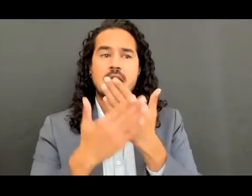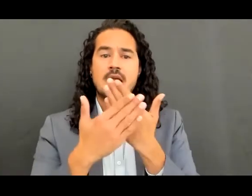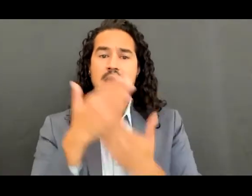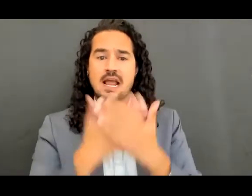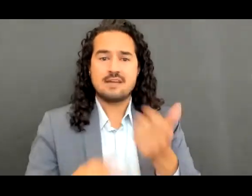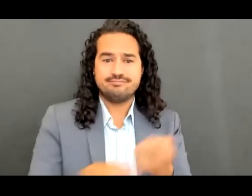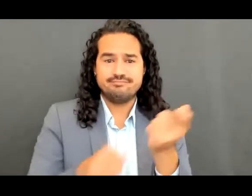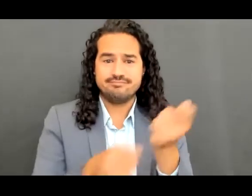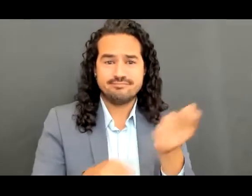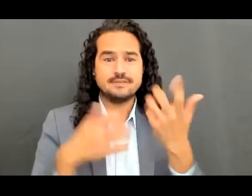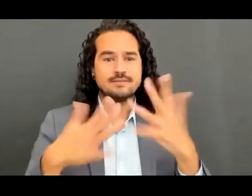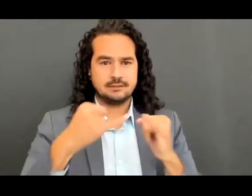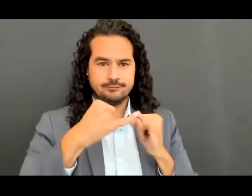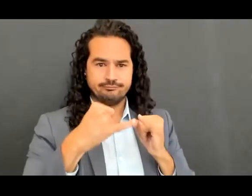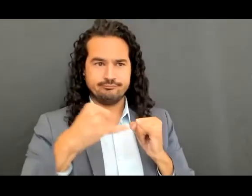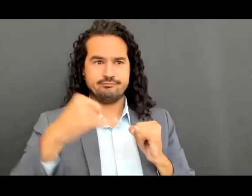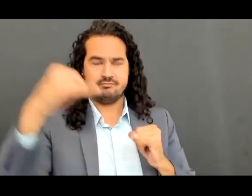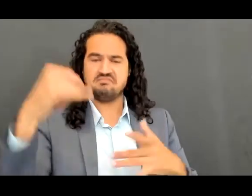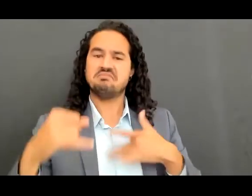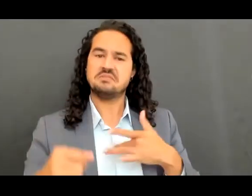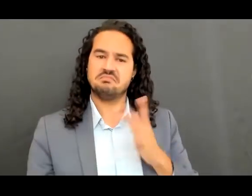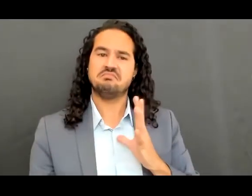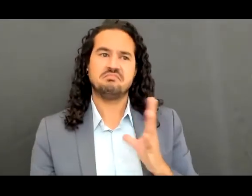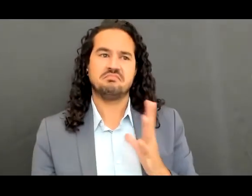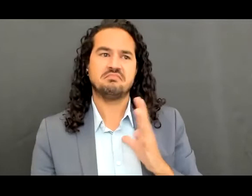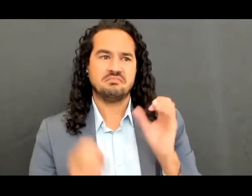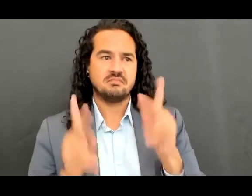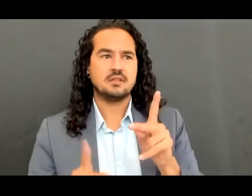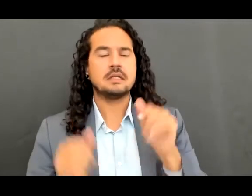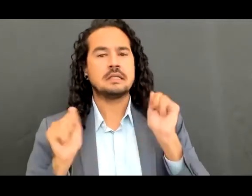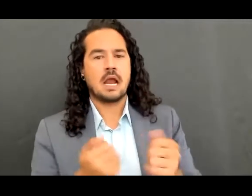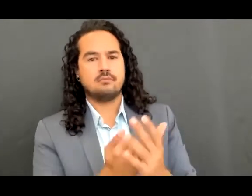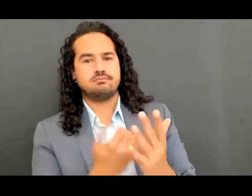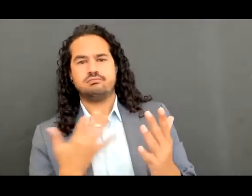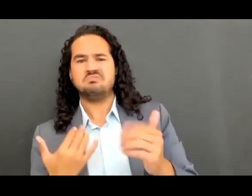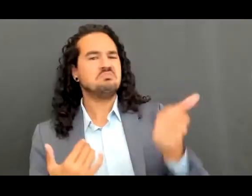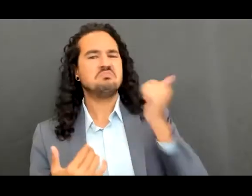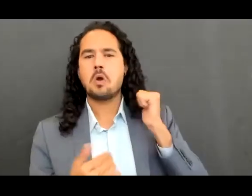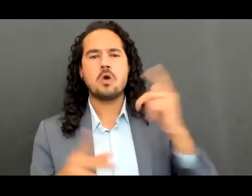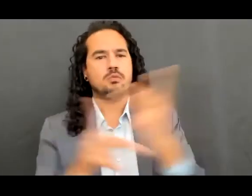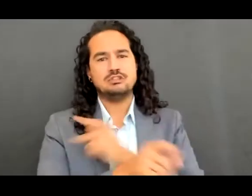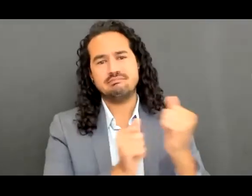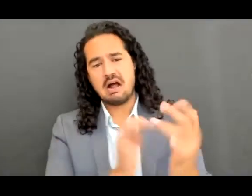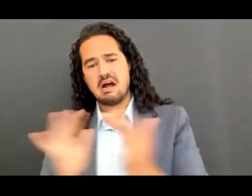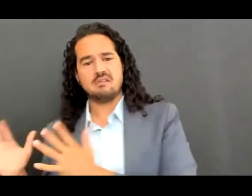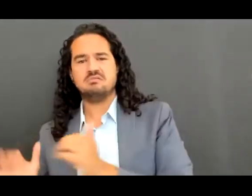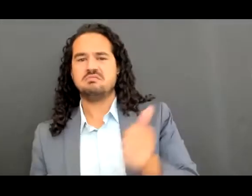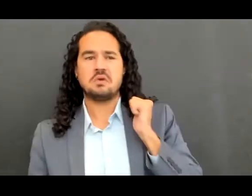lo estamos conteniendo para que no salga el incendio de nuestro